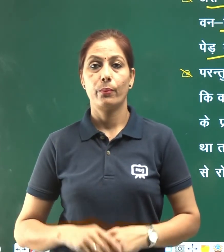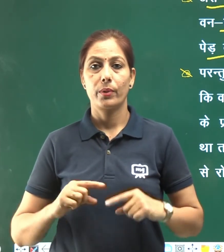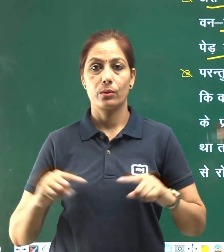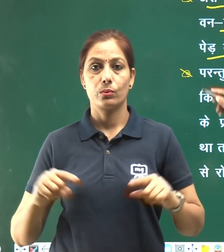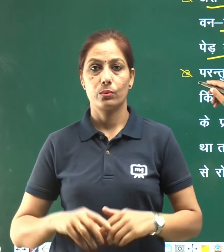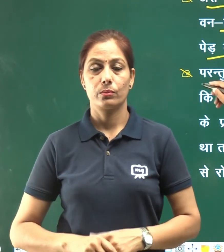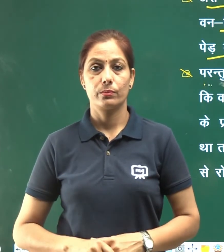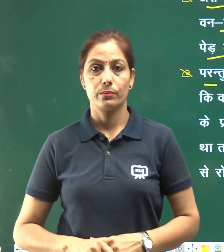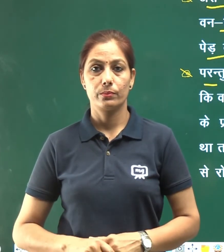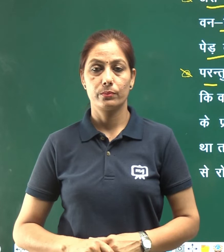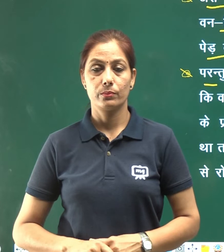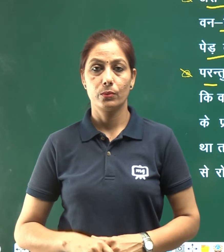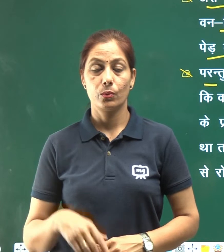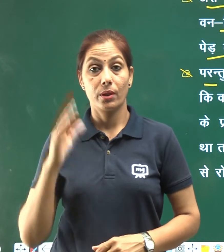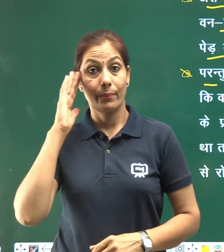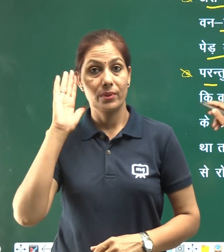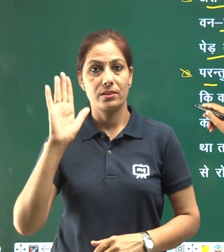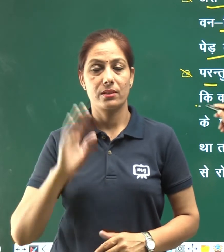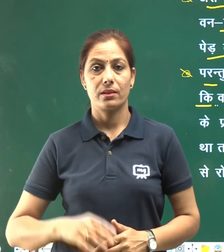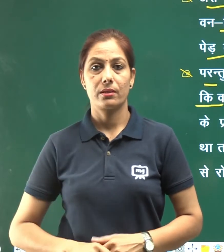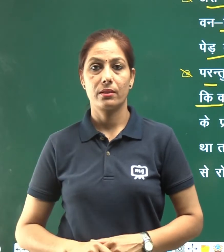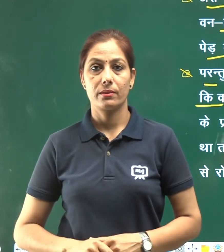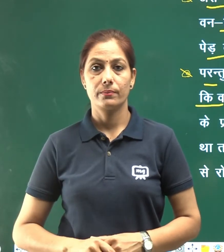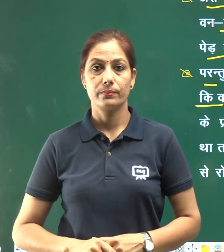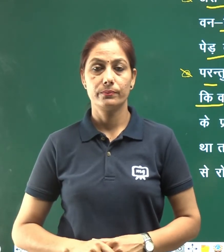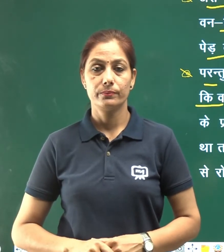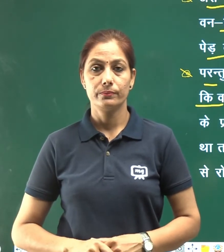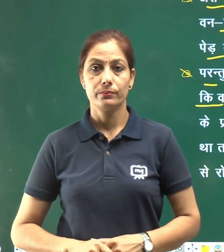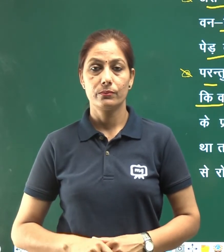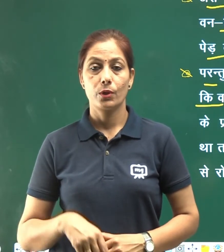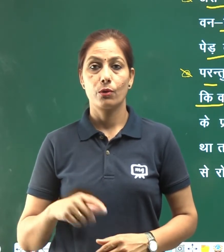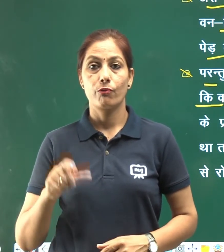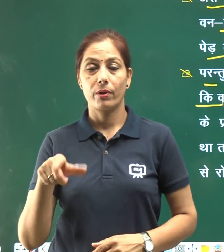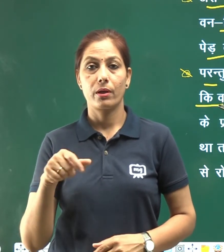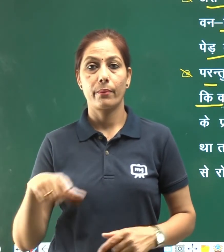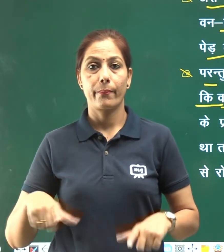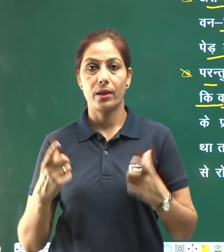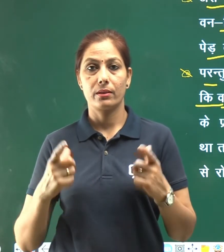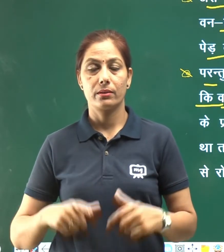परंतु उन्हें पता चलता है कि वह पेड़